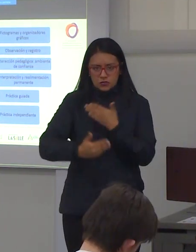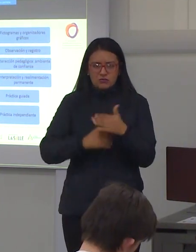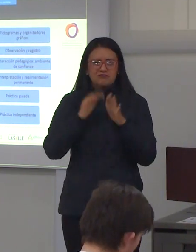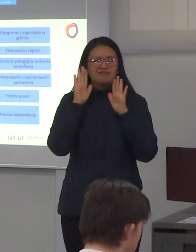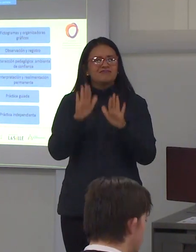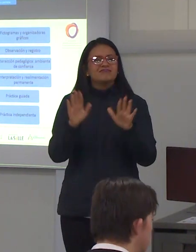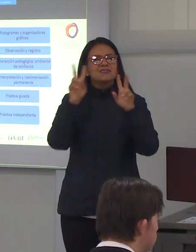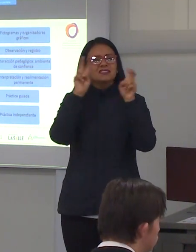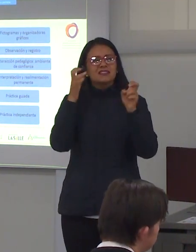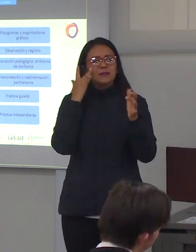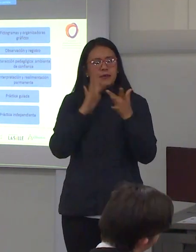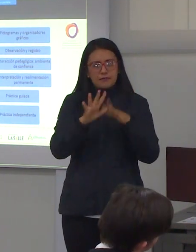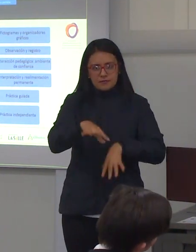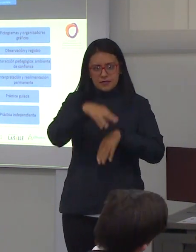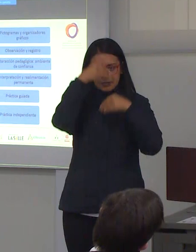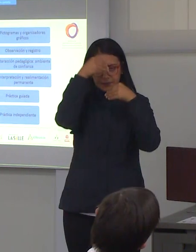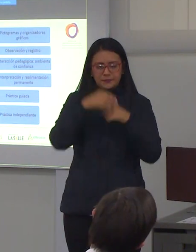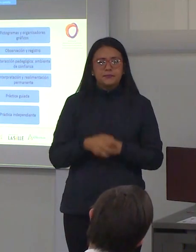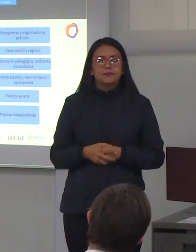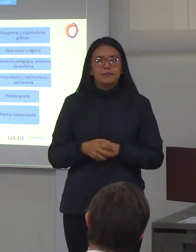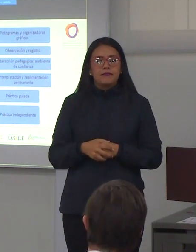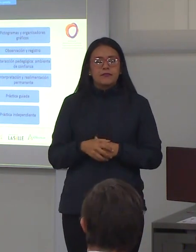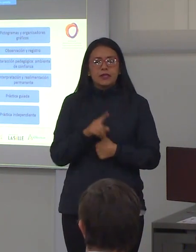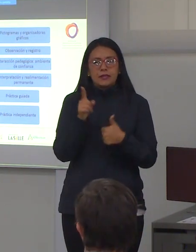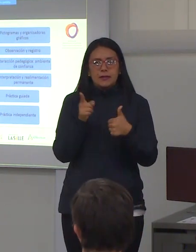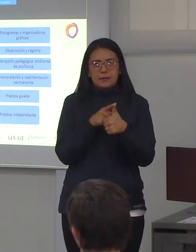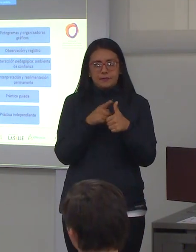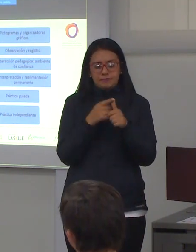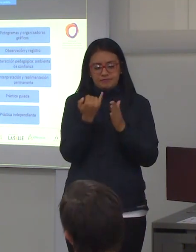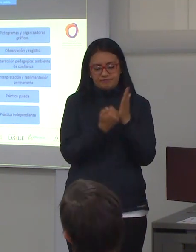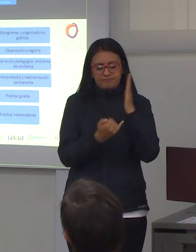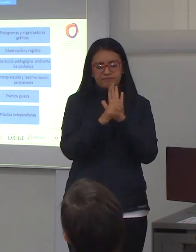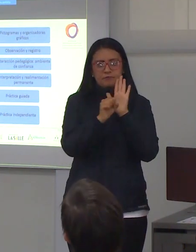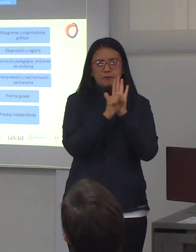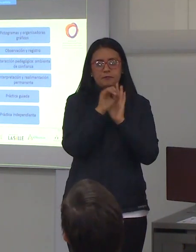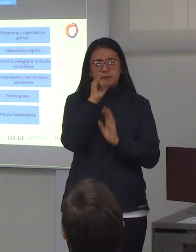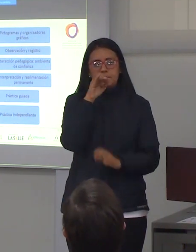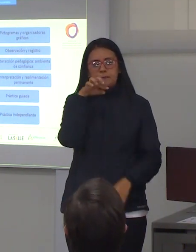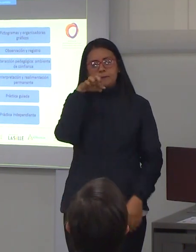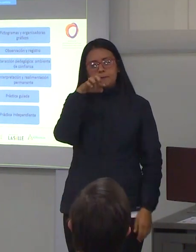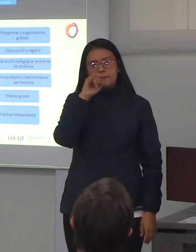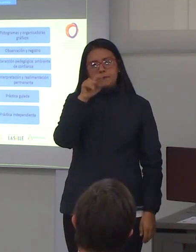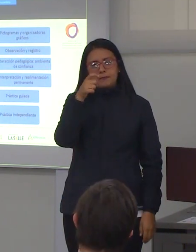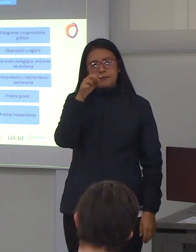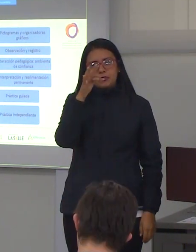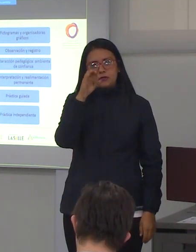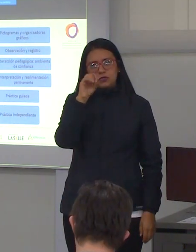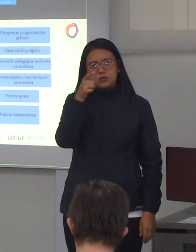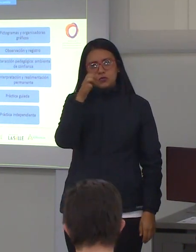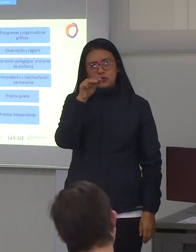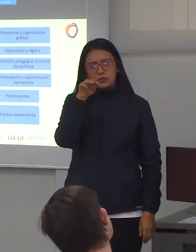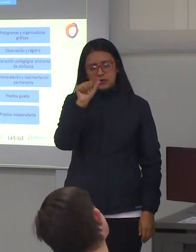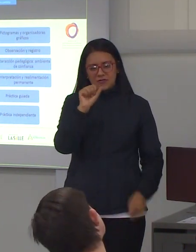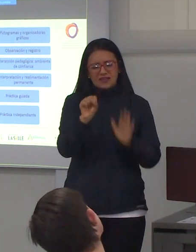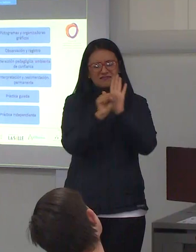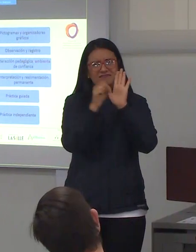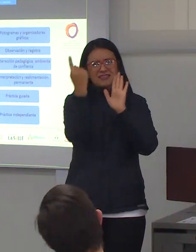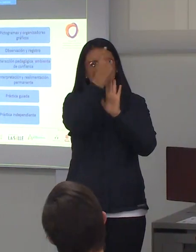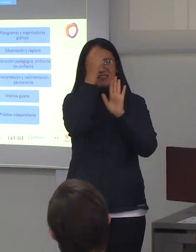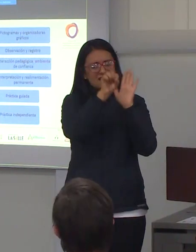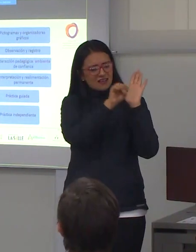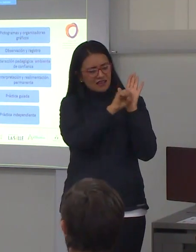digamos, en términos del aprendizaje. El pictograma. Recordemos que los pictogramas son esas imágenes globales que nos